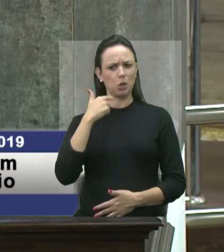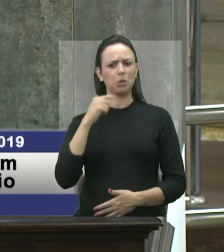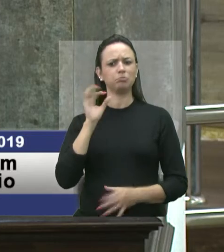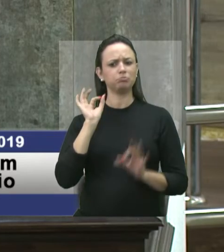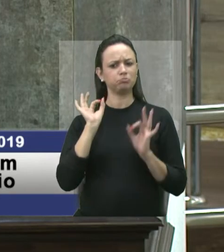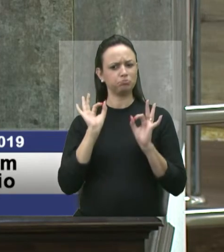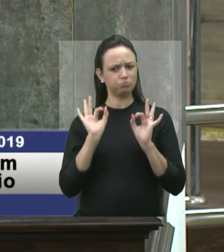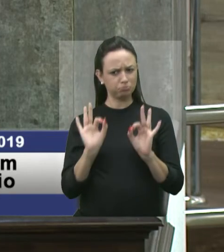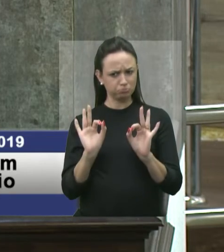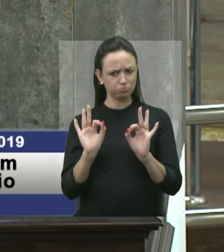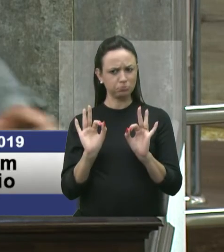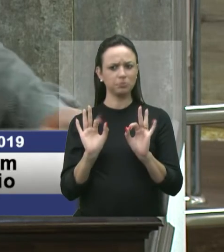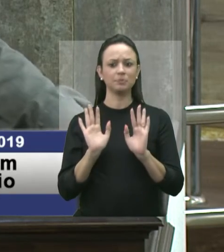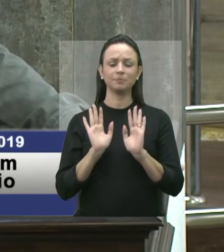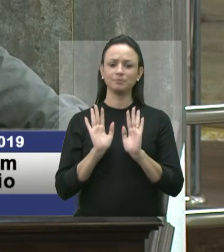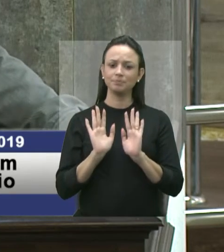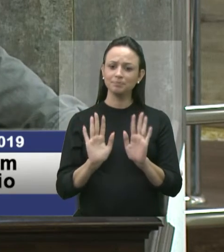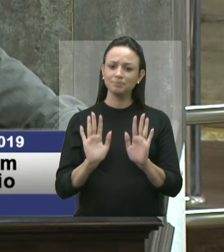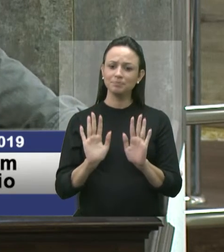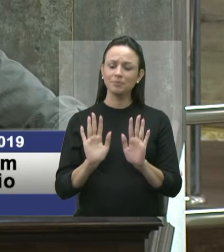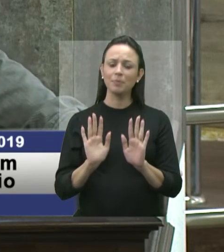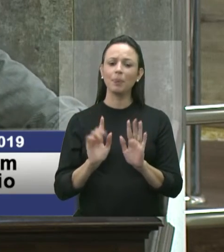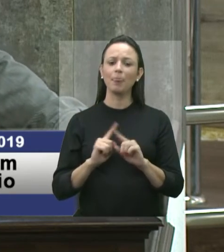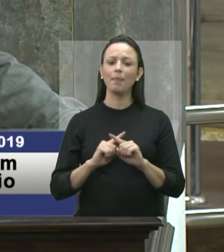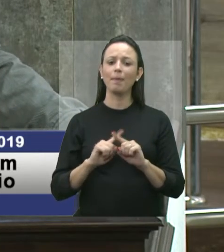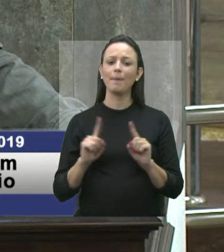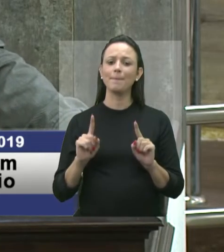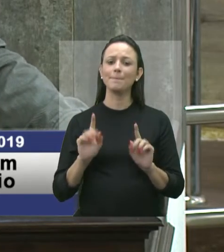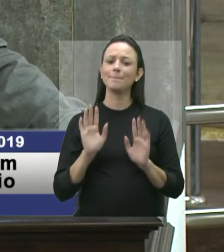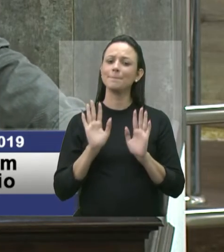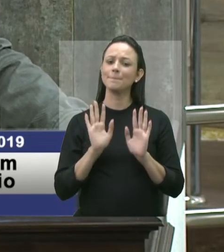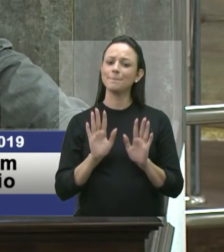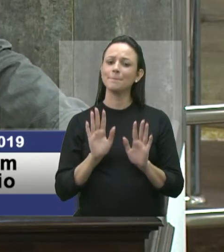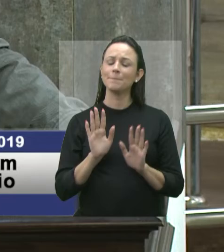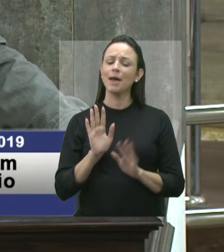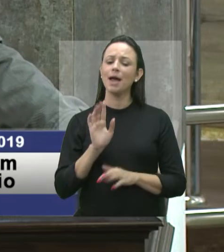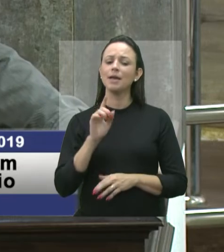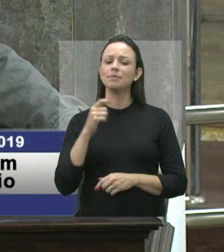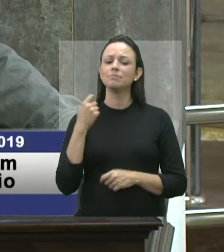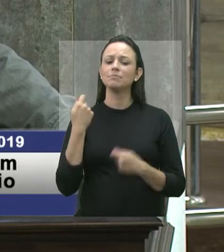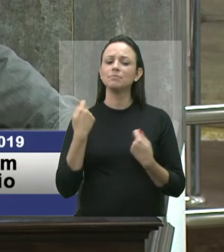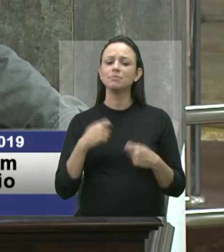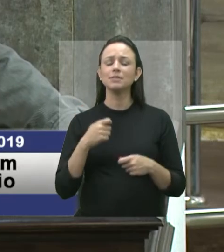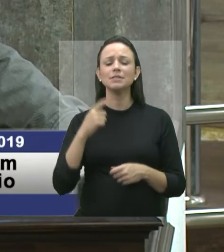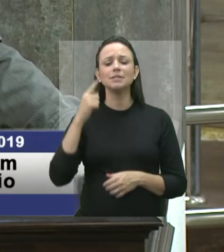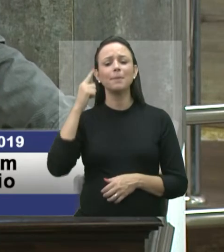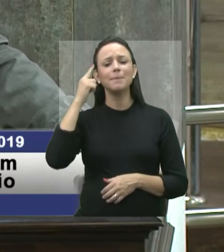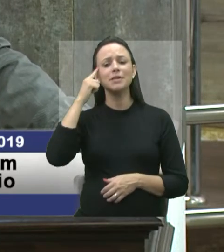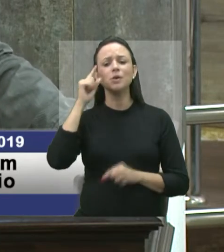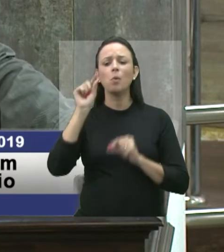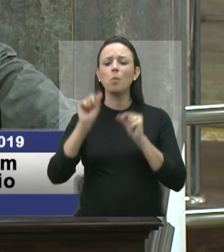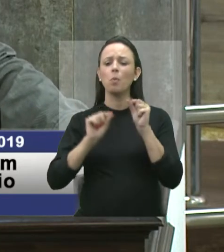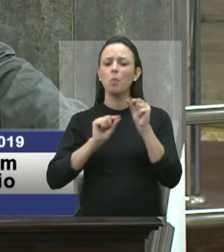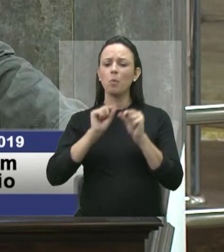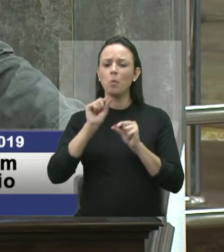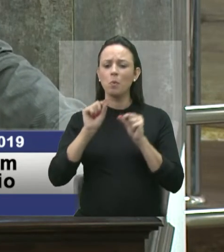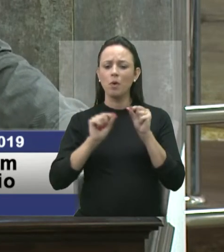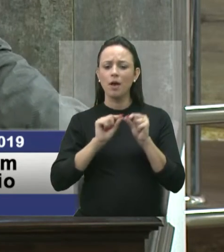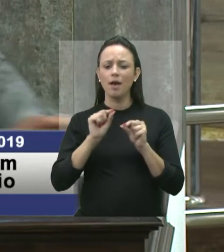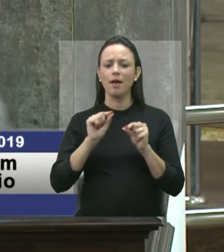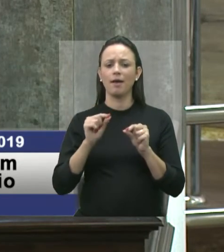leituras, mas a gente precisa, às vezes, estar encontrando e vivendo pelo menos poucos